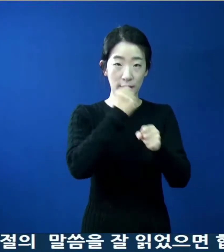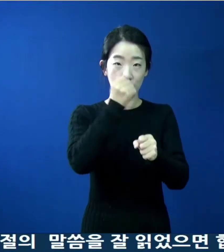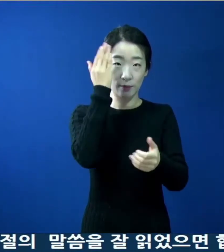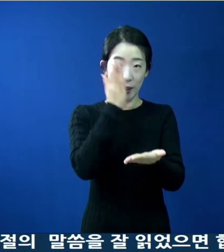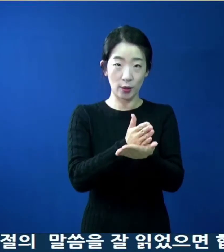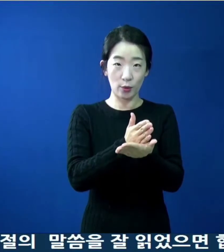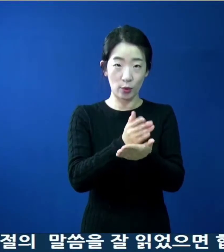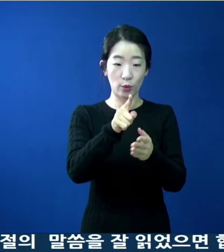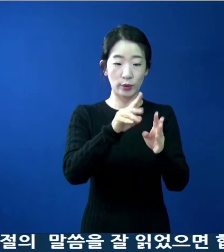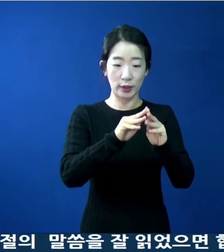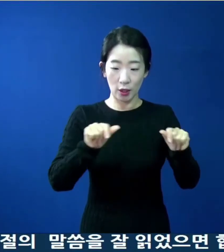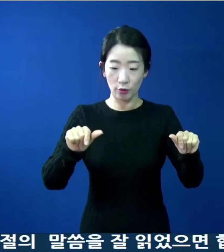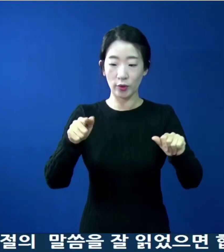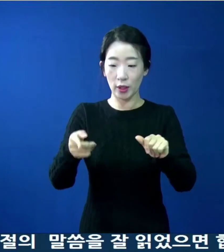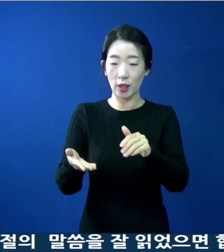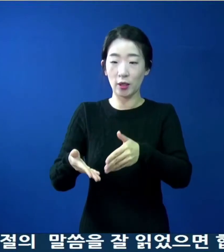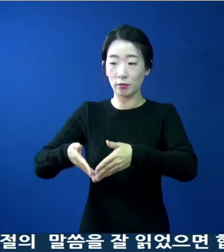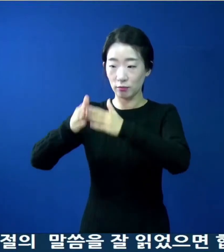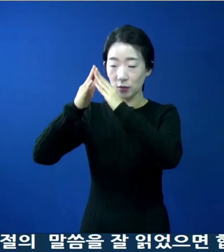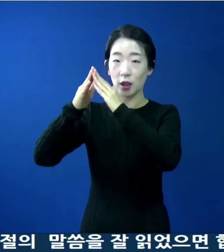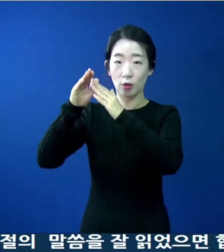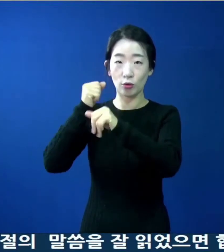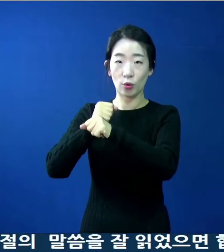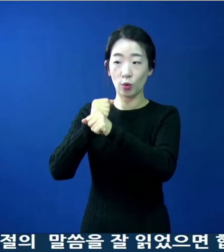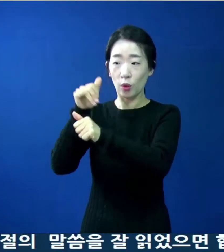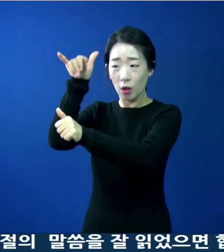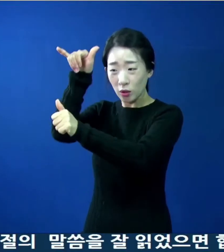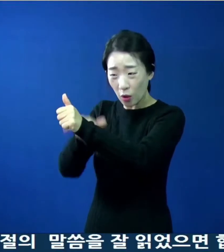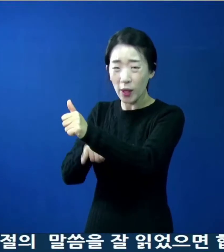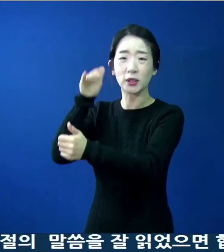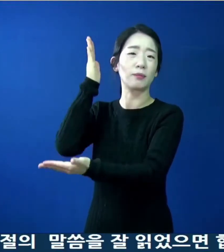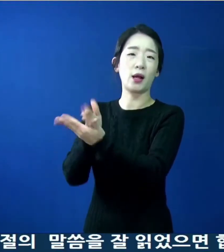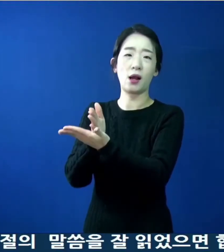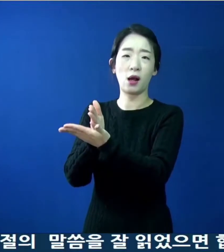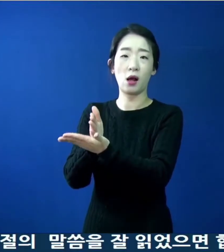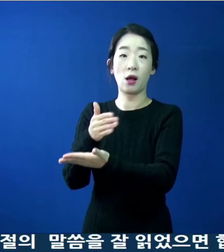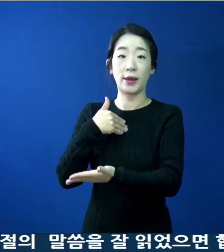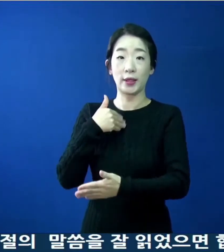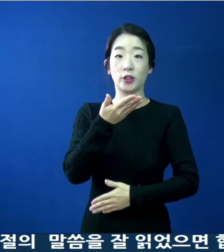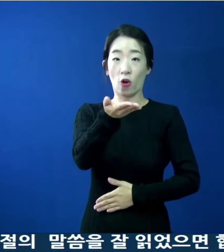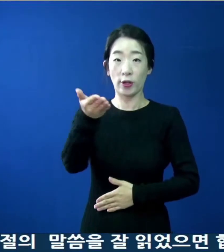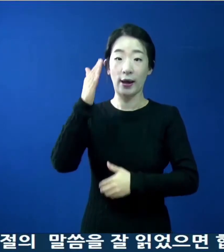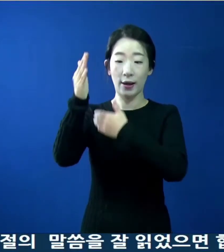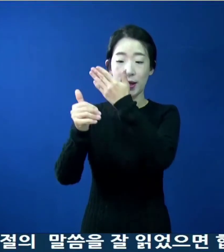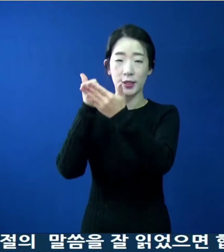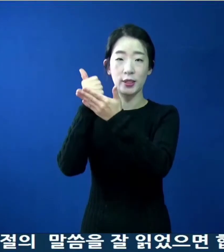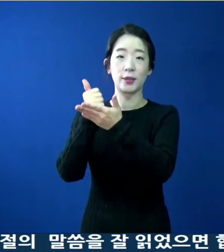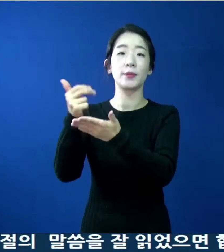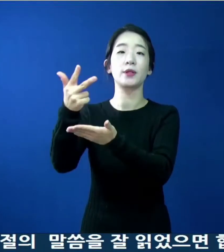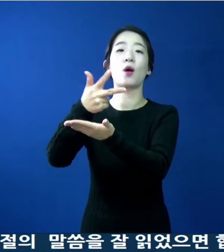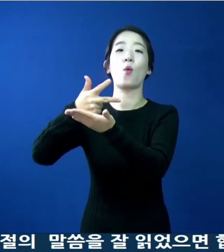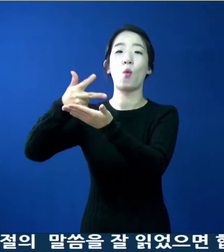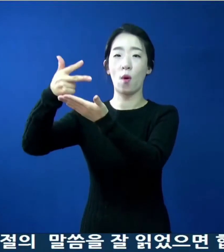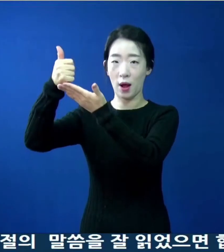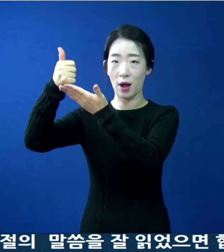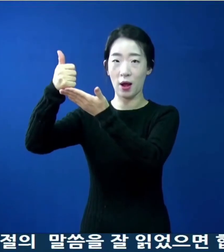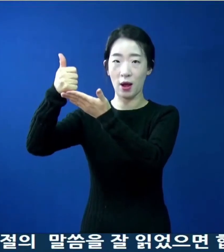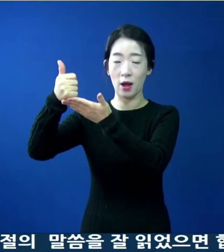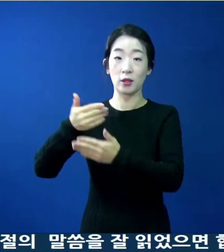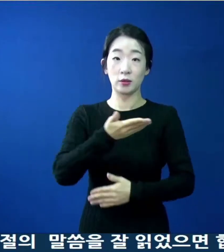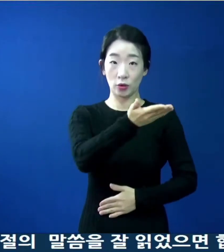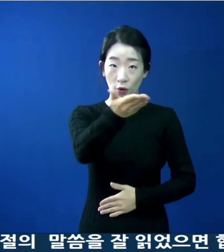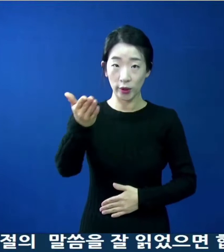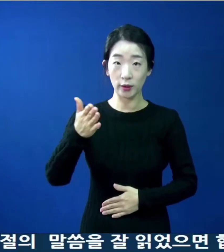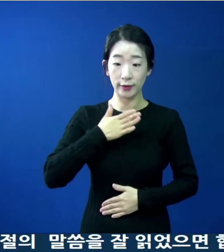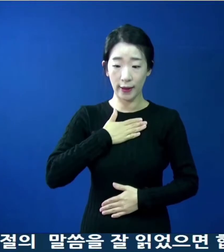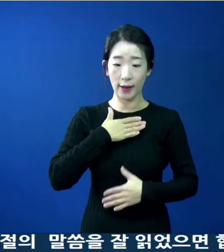조각한 석상을 세우고 그에게 경배하지 말라. 나는 너희의 하나님 여호와님이니라. 너희는